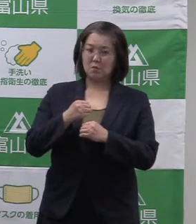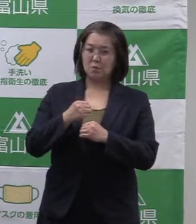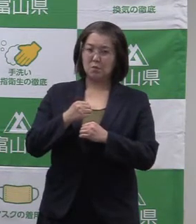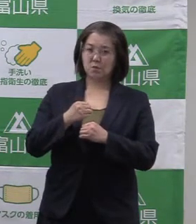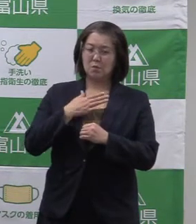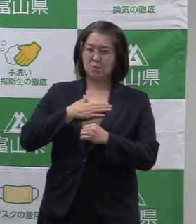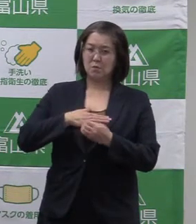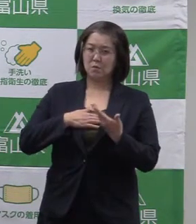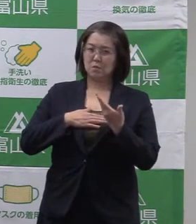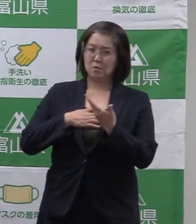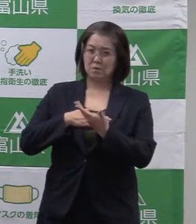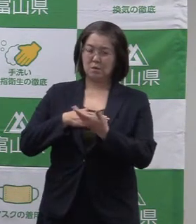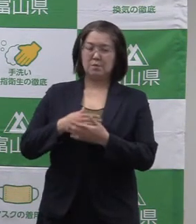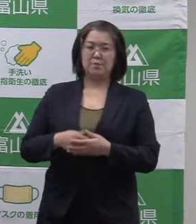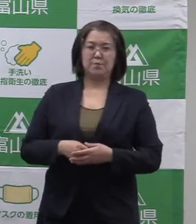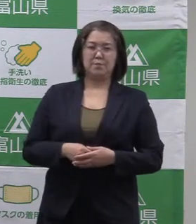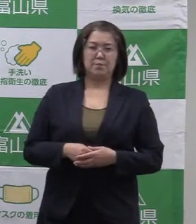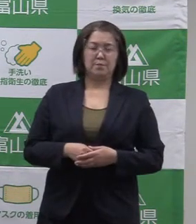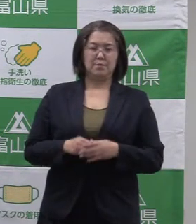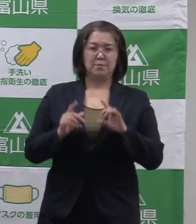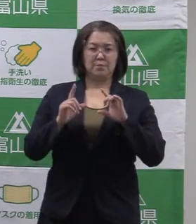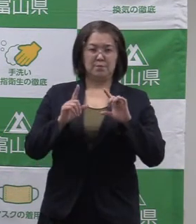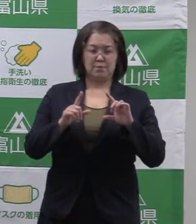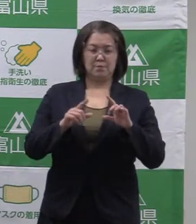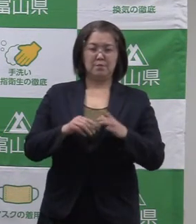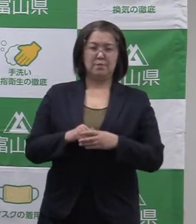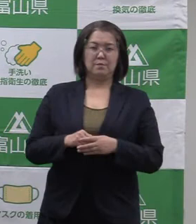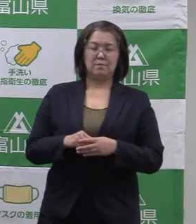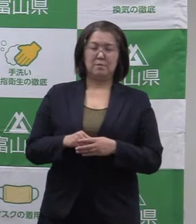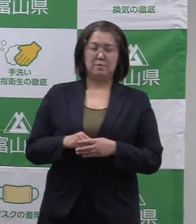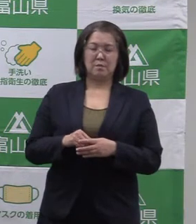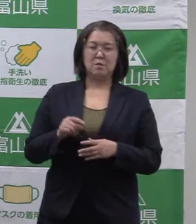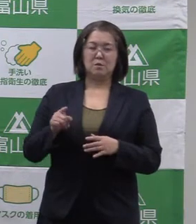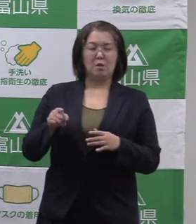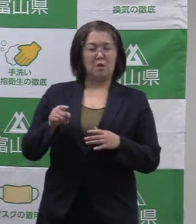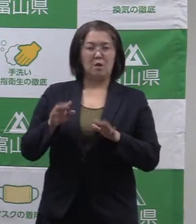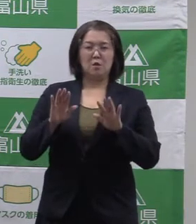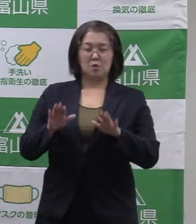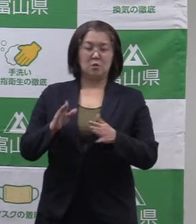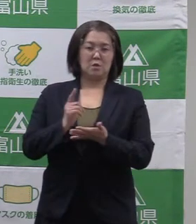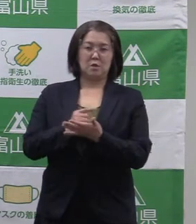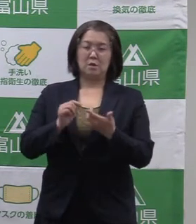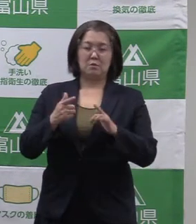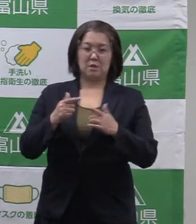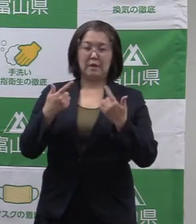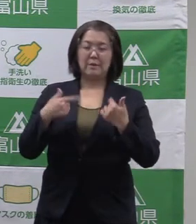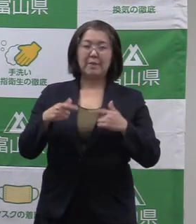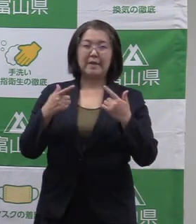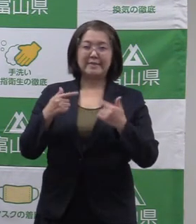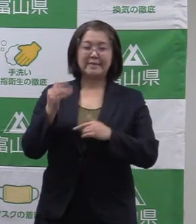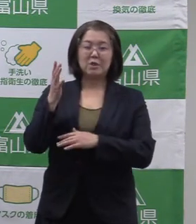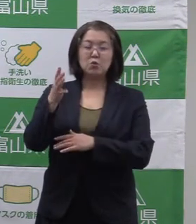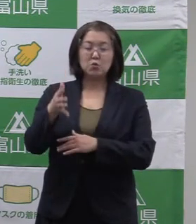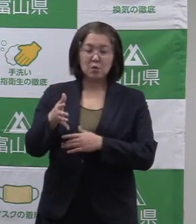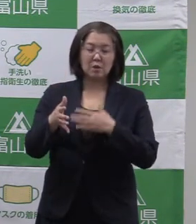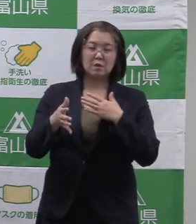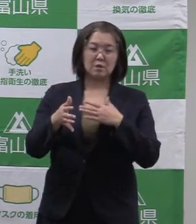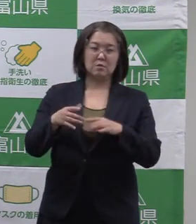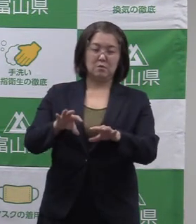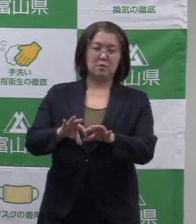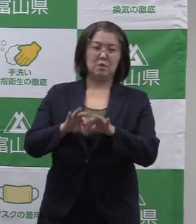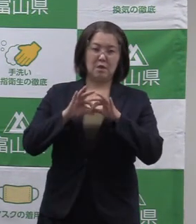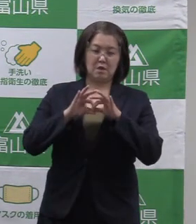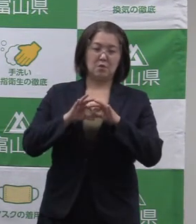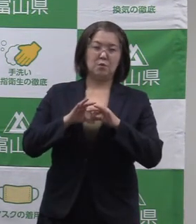告知したんでしょうか。 あ、それは今回に限らず毎日夕方に聞くことになっています。